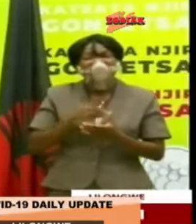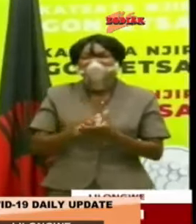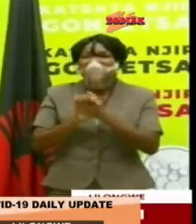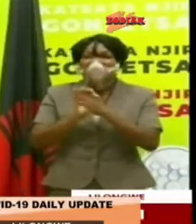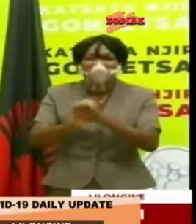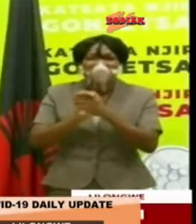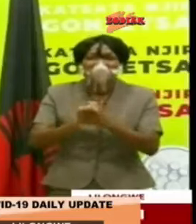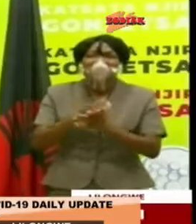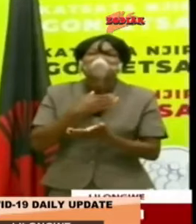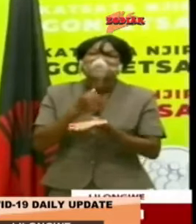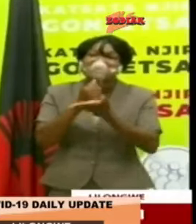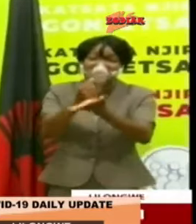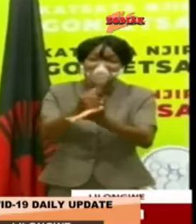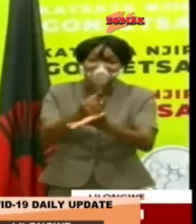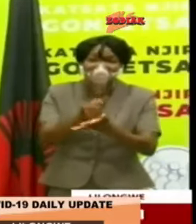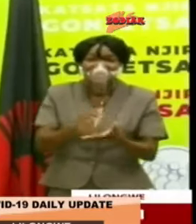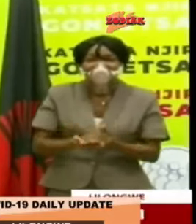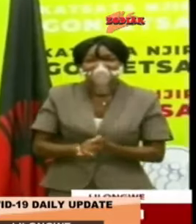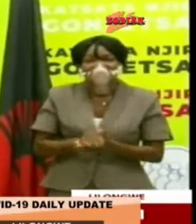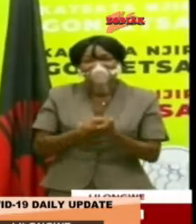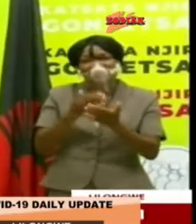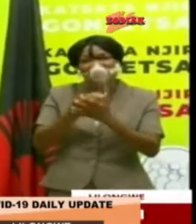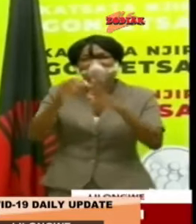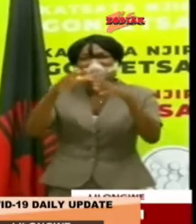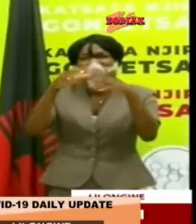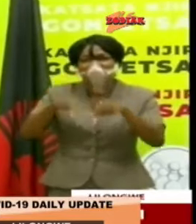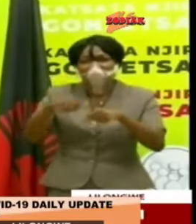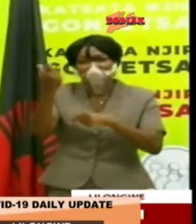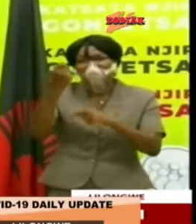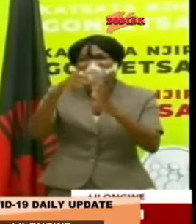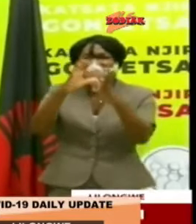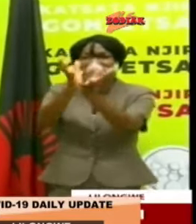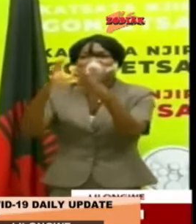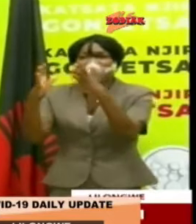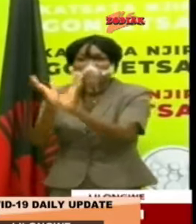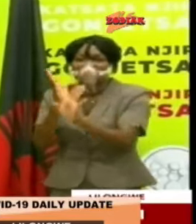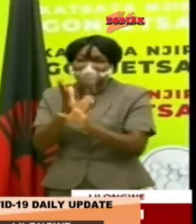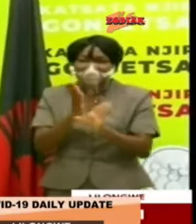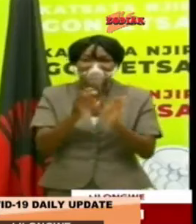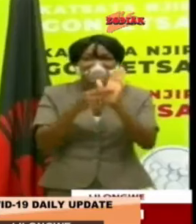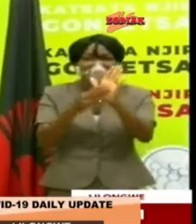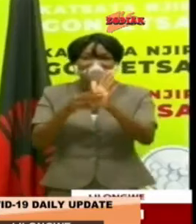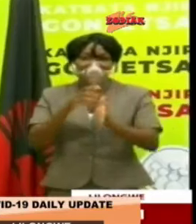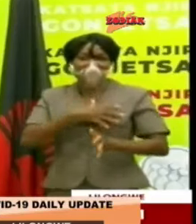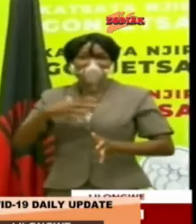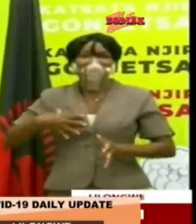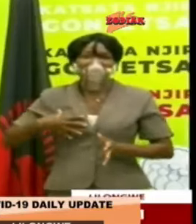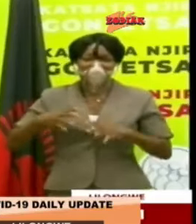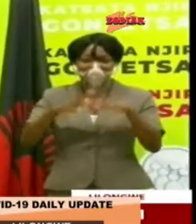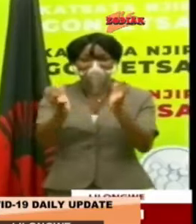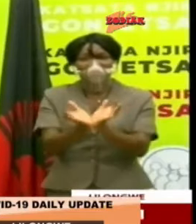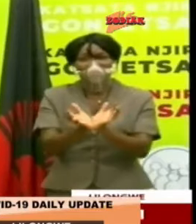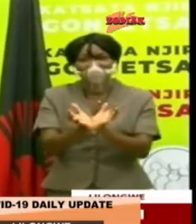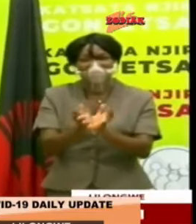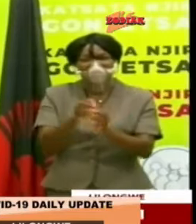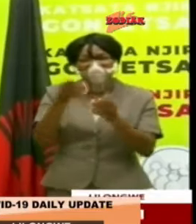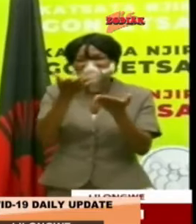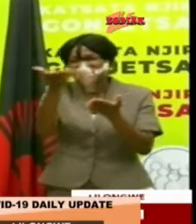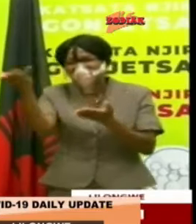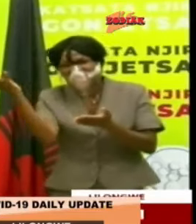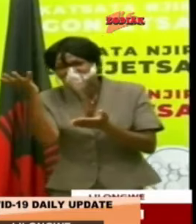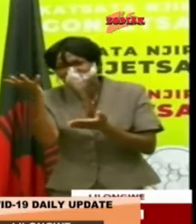titandizane. Tili ndi magulu osiyana-siyana kuli ma mother groups amene ali kuthekera. Zinazi zoti tapange mpawa amalawi